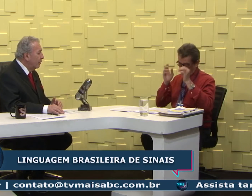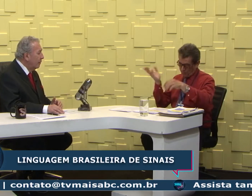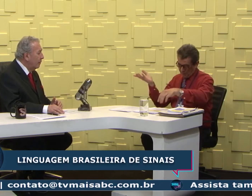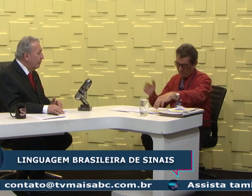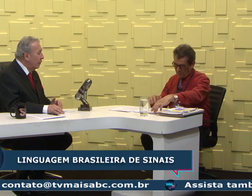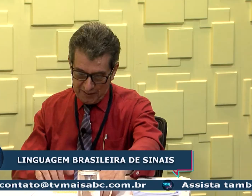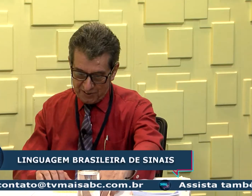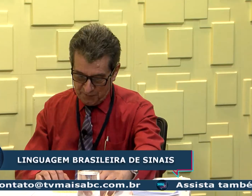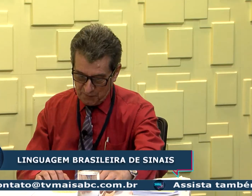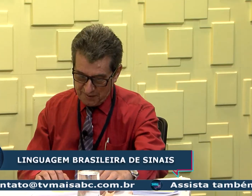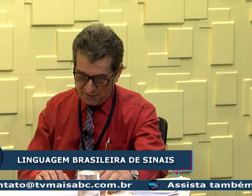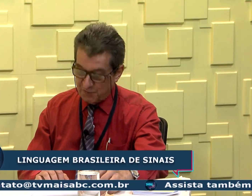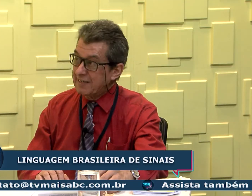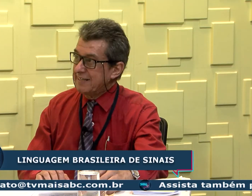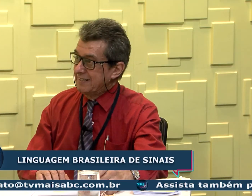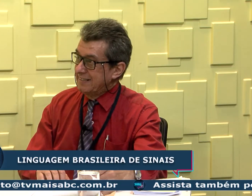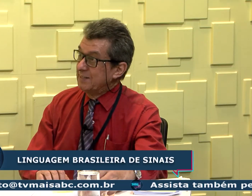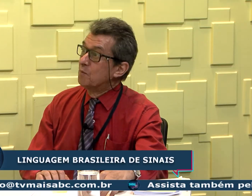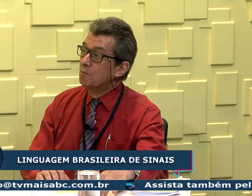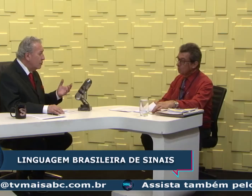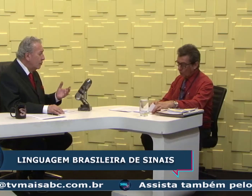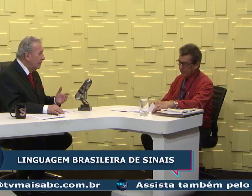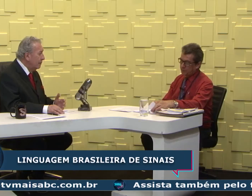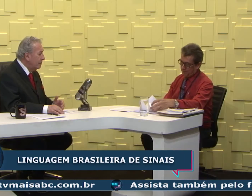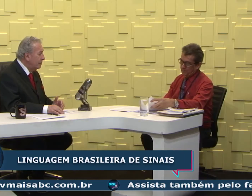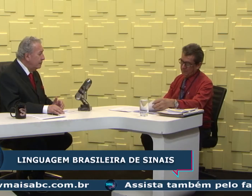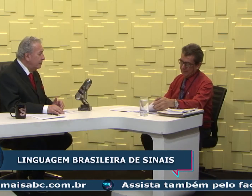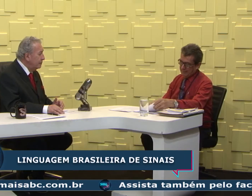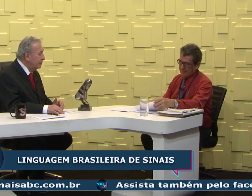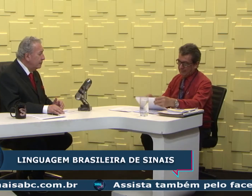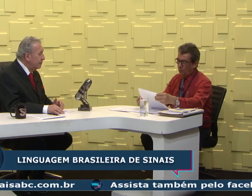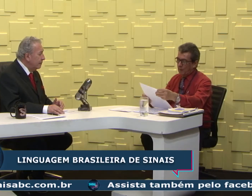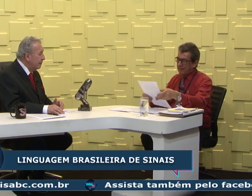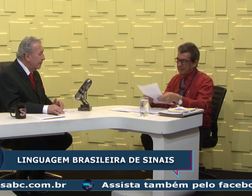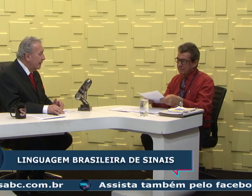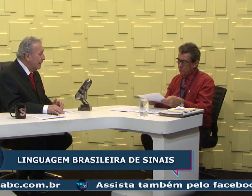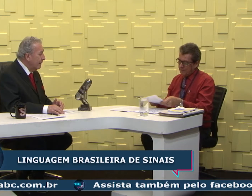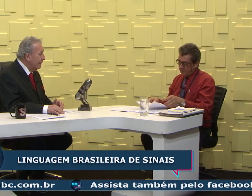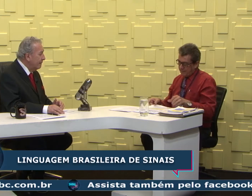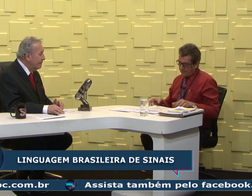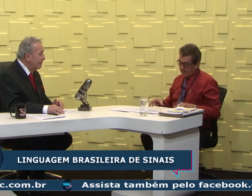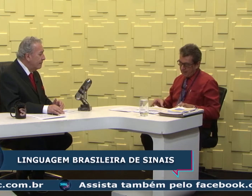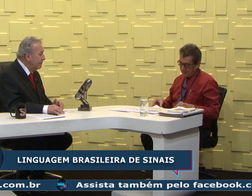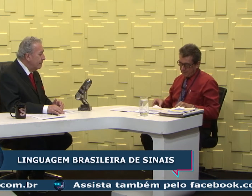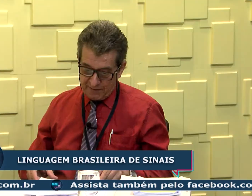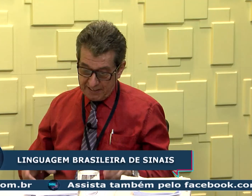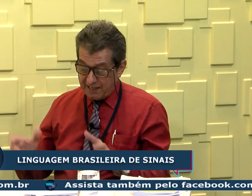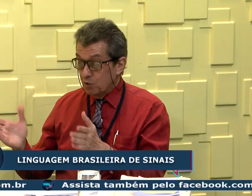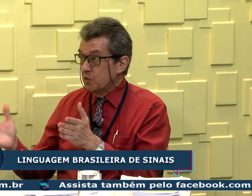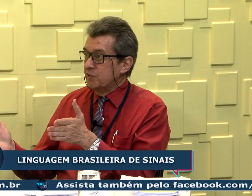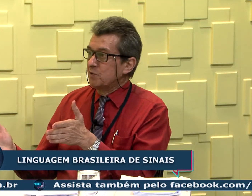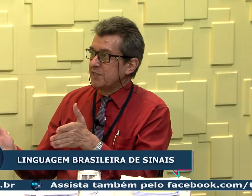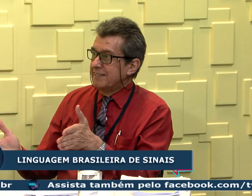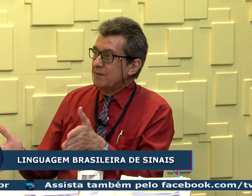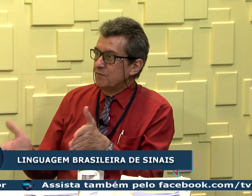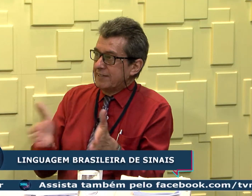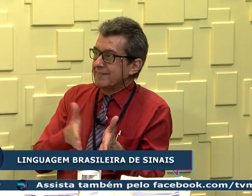foi um sofrimento do apelo em tom então a língua brasileira de sinais na verdade hoje não se da frança